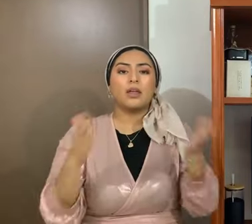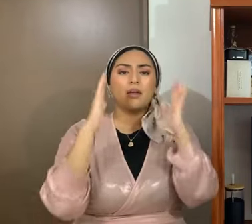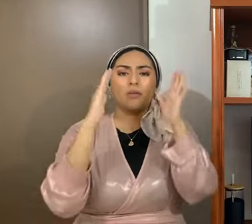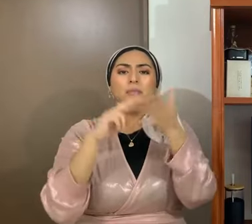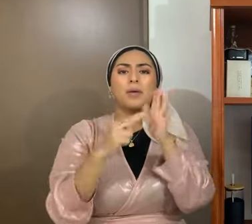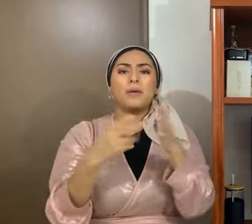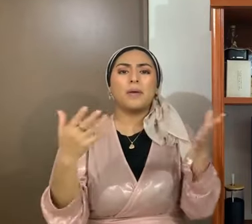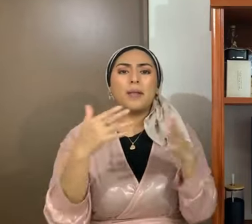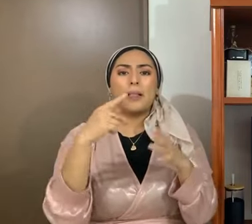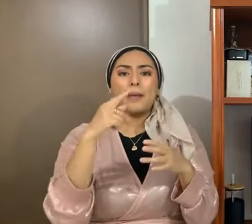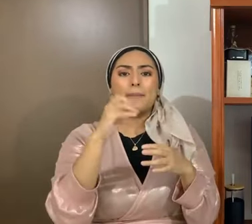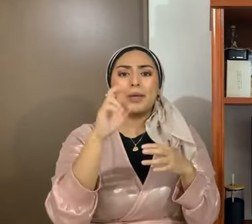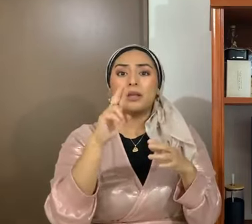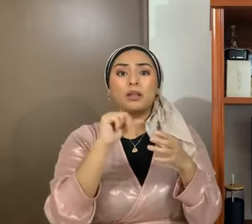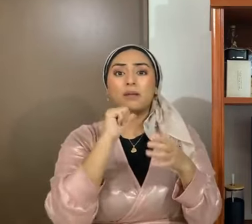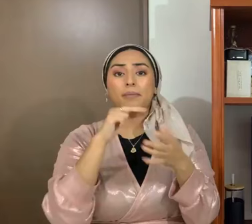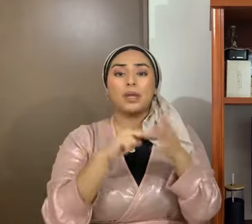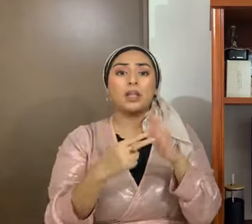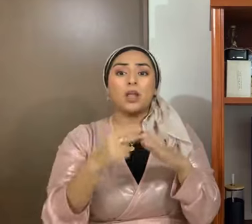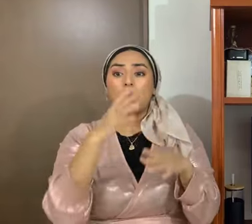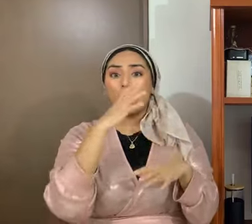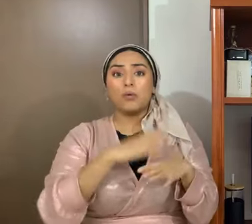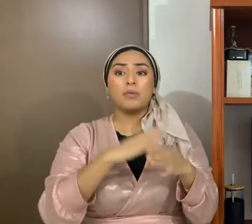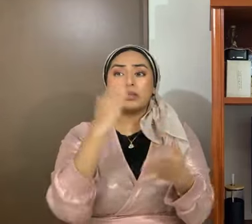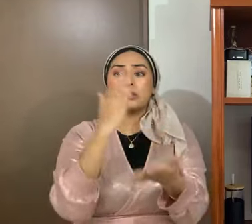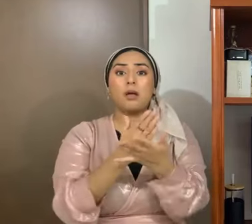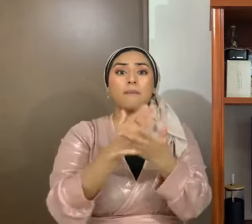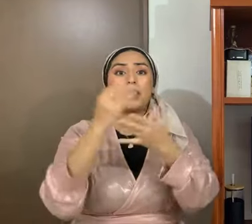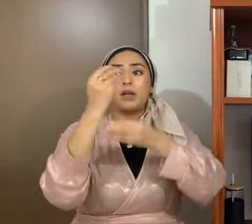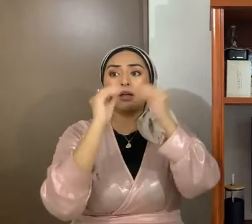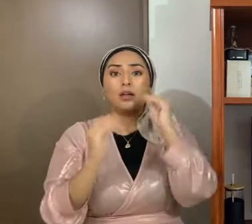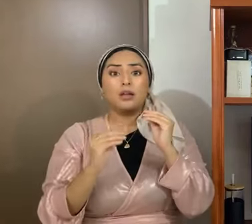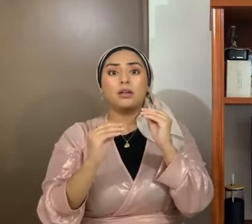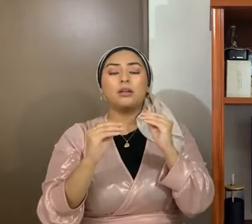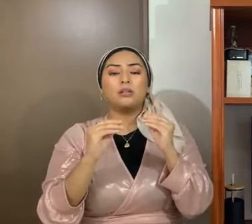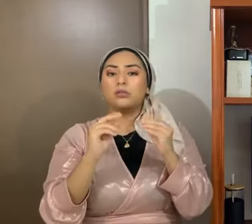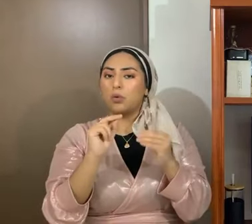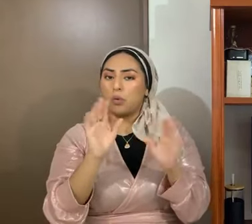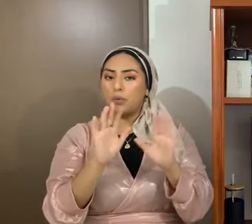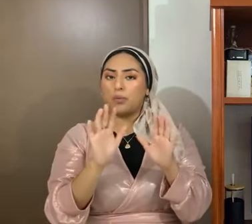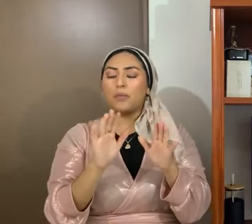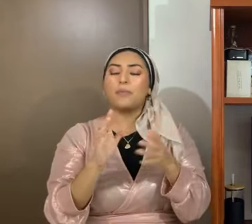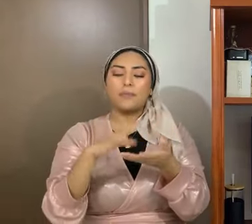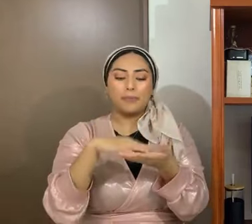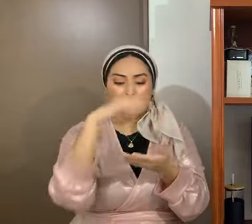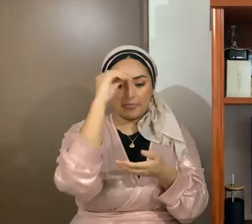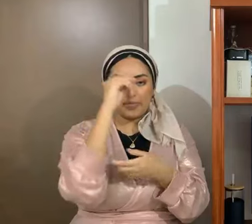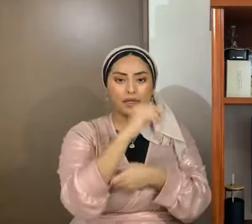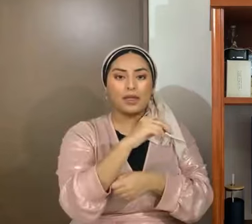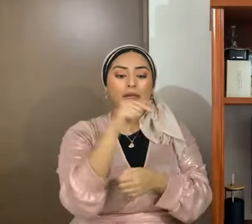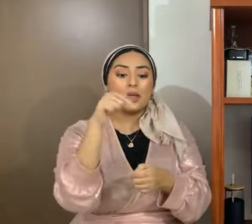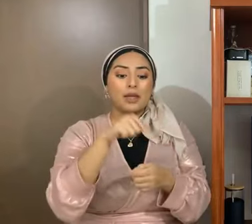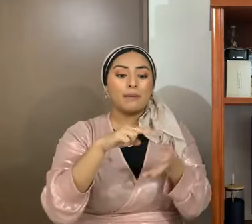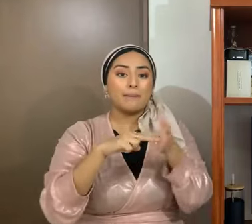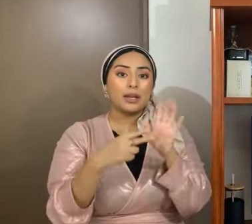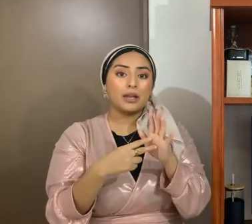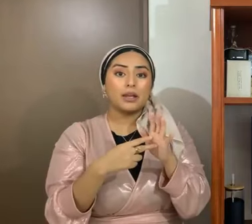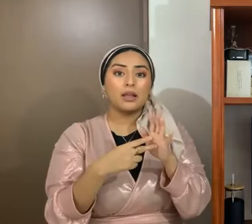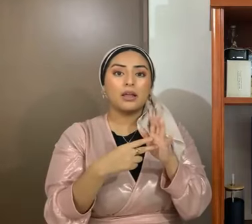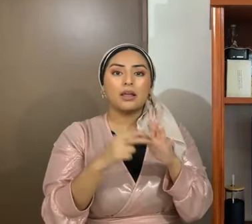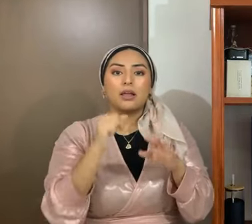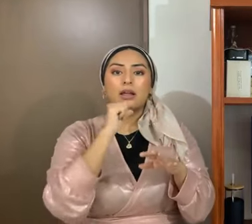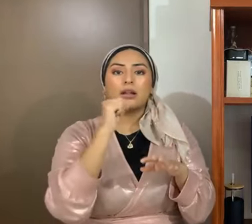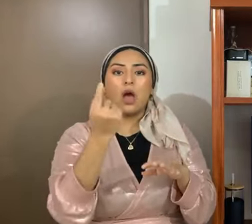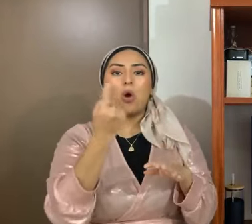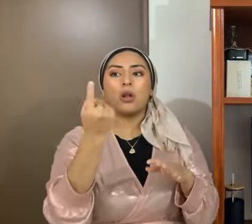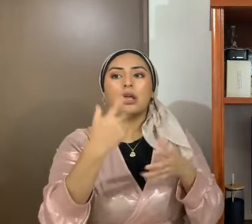se refiere, Kefas. No se refiere a que las mujeres no se arreglen, a que la novia no esté ataviada, ahorita lo vamos a ver. Se refiere a que no sean